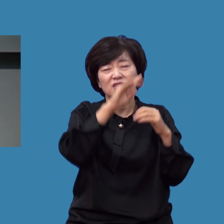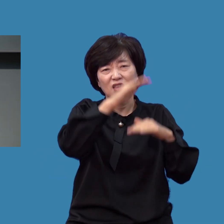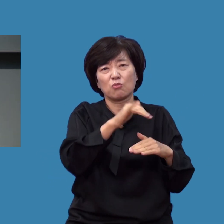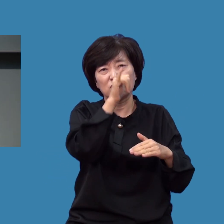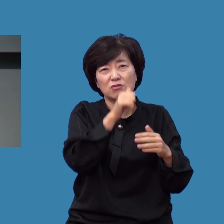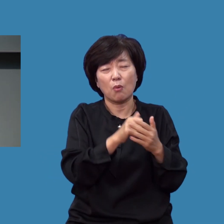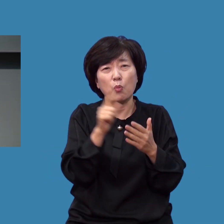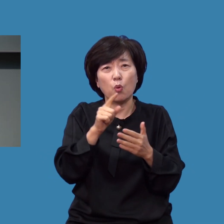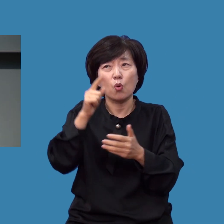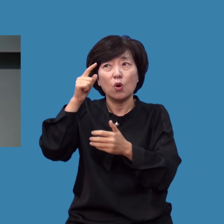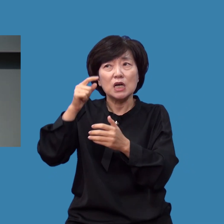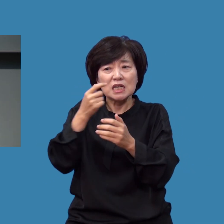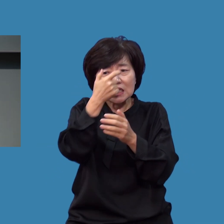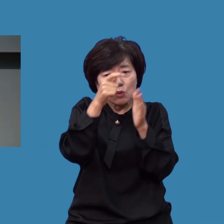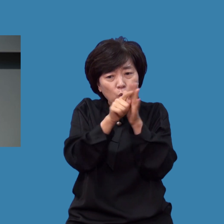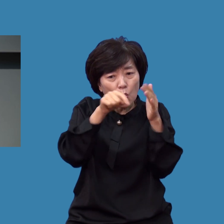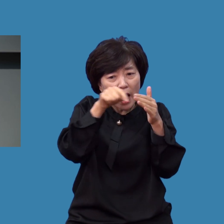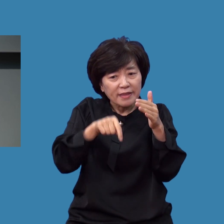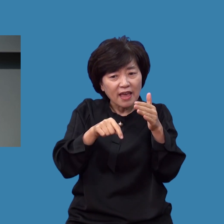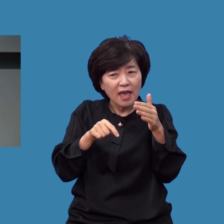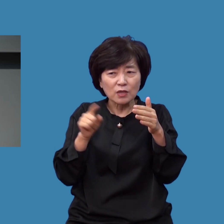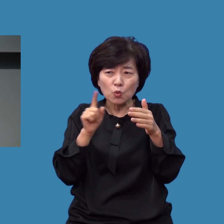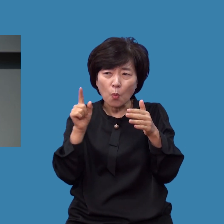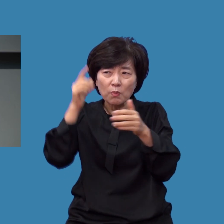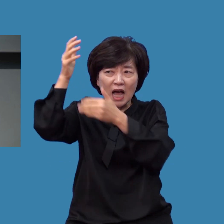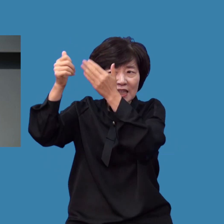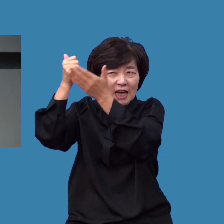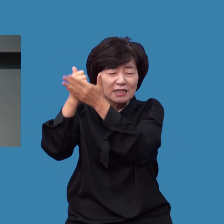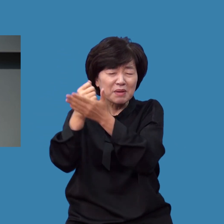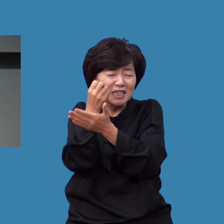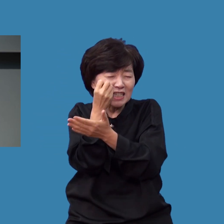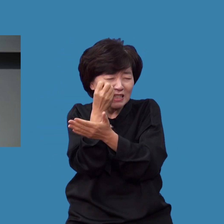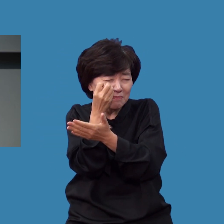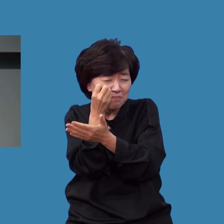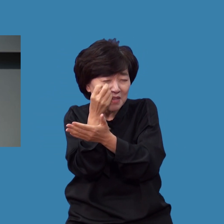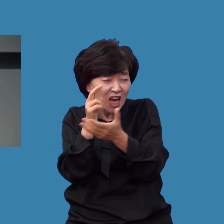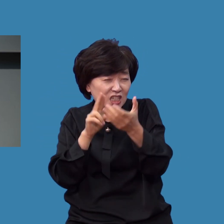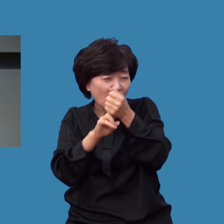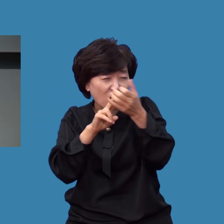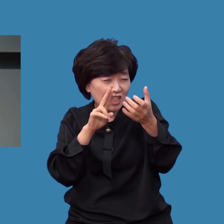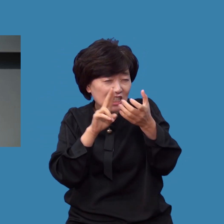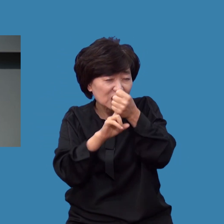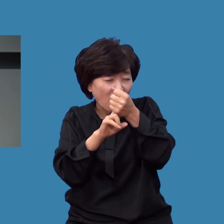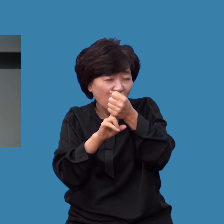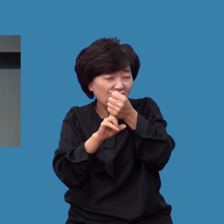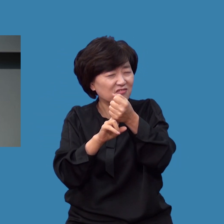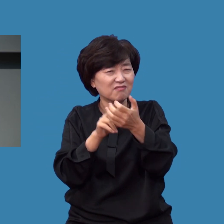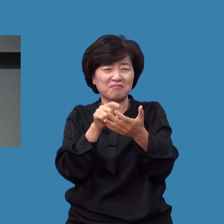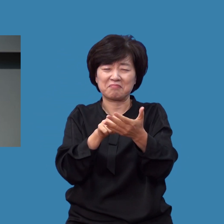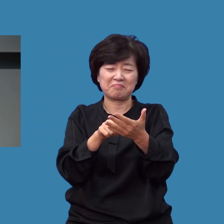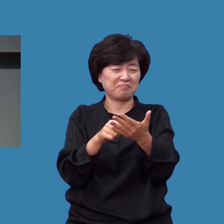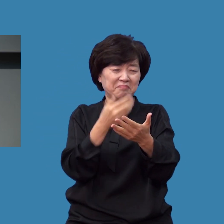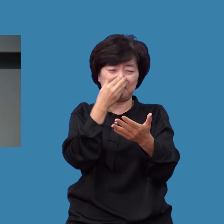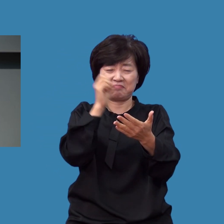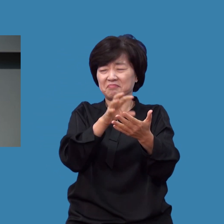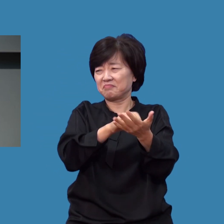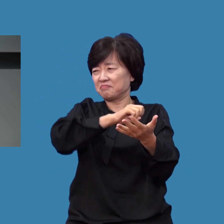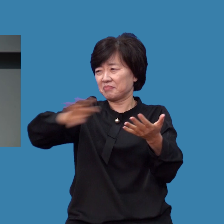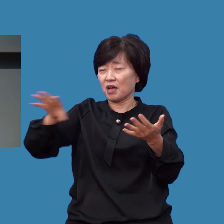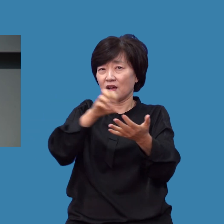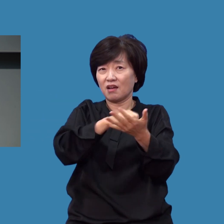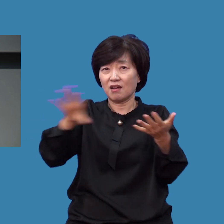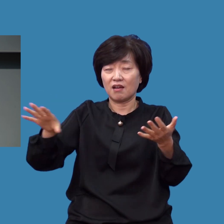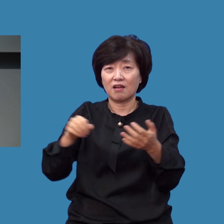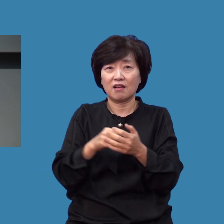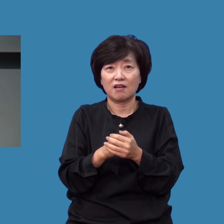있는 초월적이고 신비한 요소들을 제거하려고 하는 노력이에요. 많은 사람들이, 특별히 18세기의 계몽주의